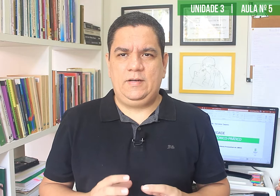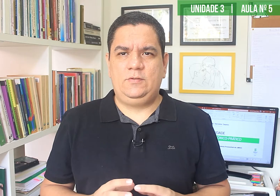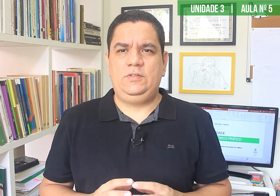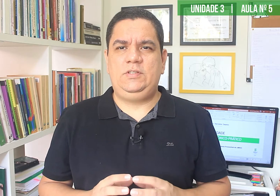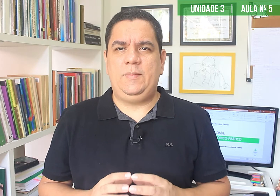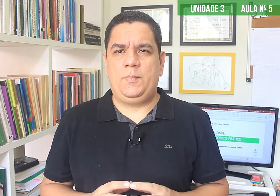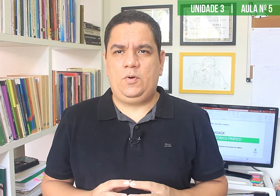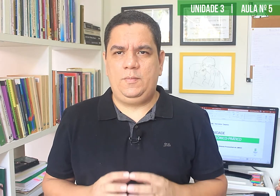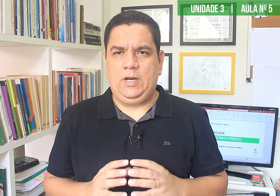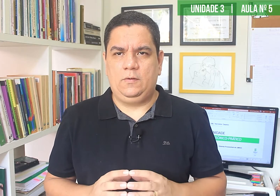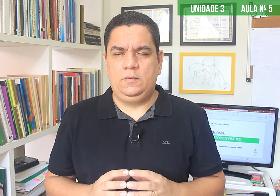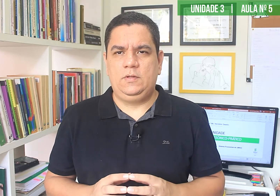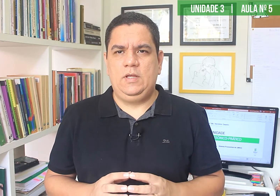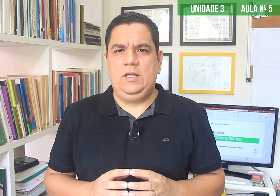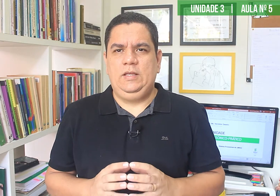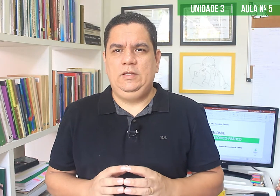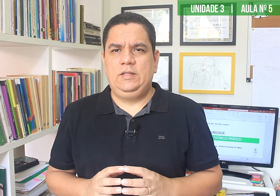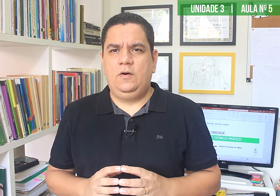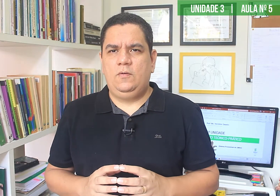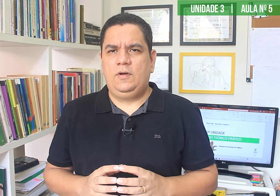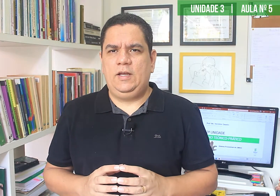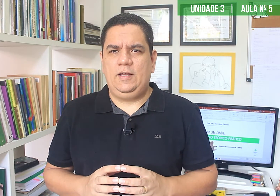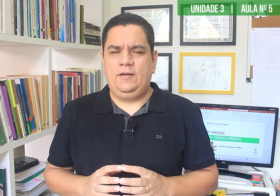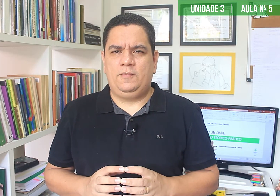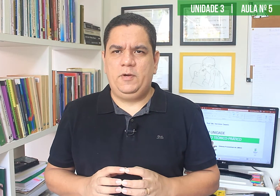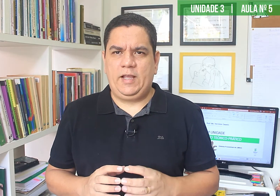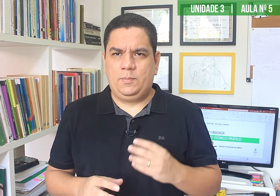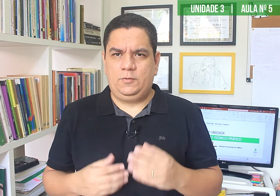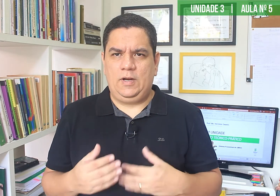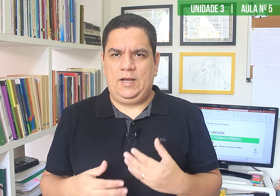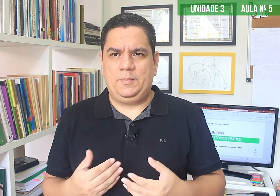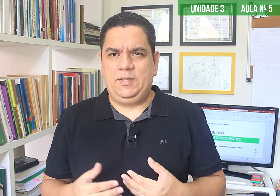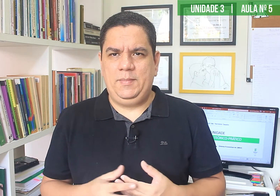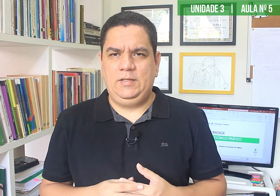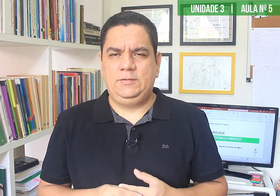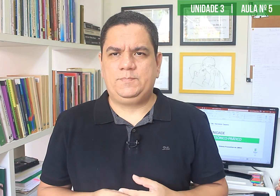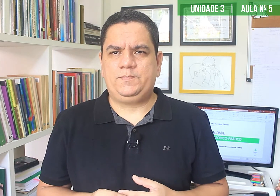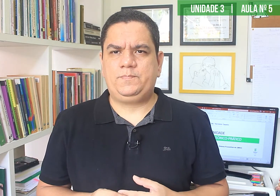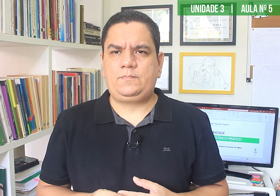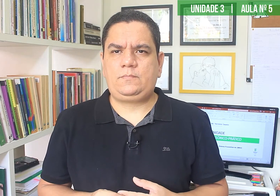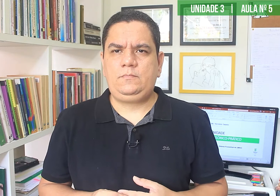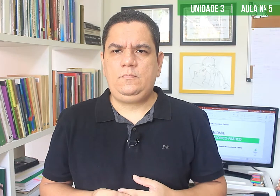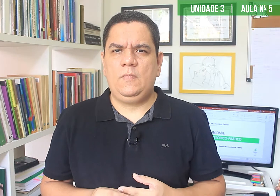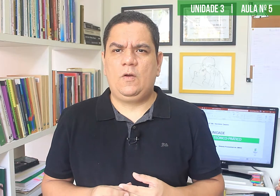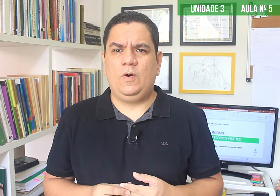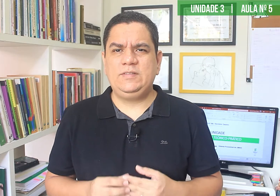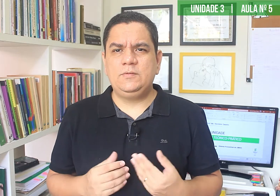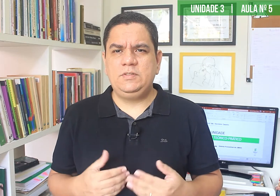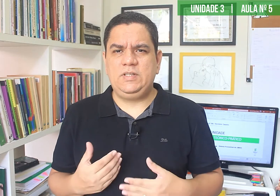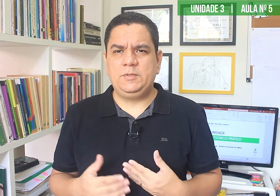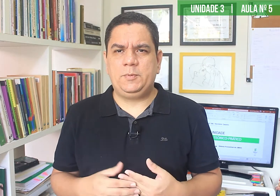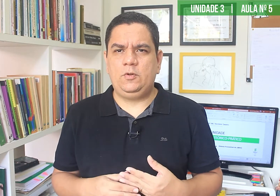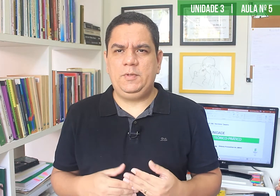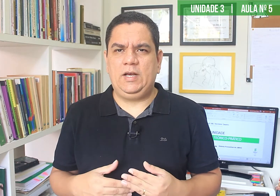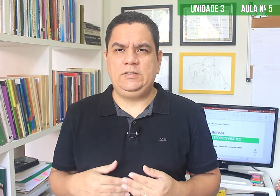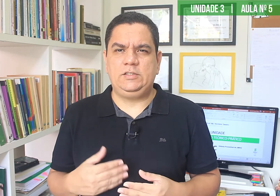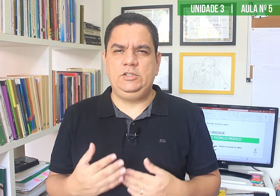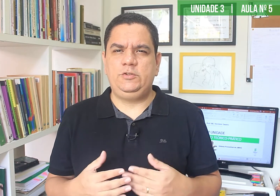o sistema pronominal. Então vamos recapitular rapidamente quais são os sistemas pronominais que a gente